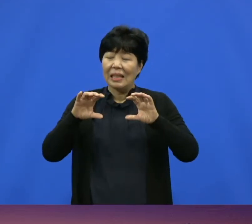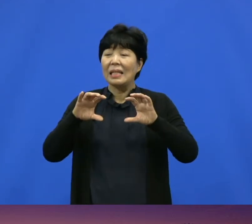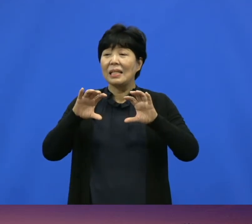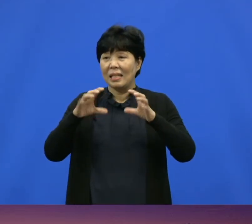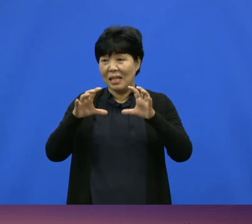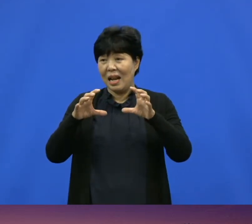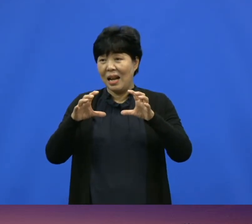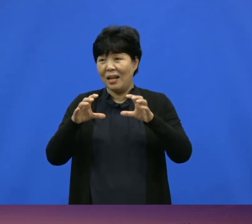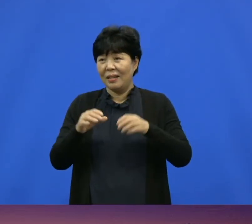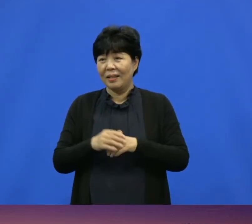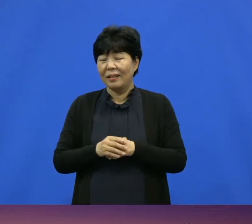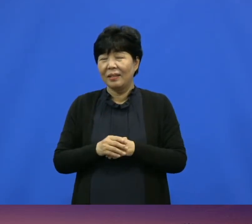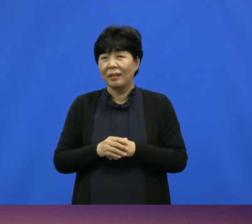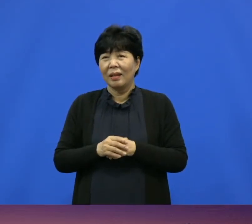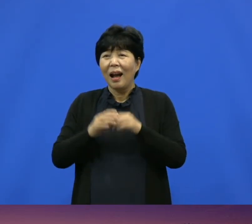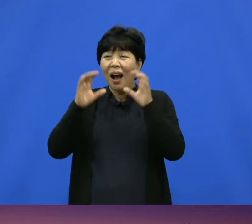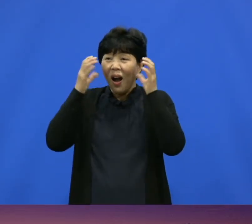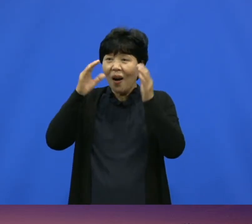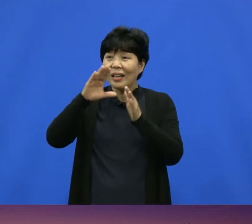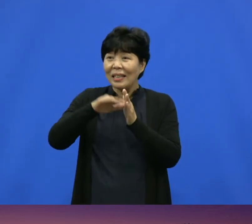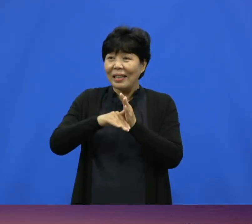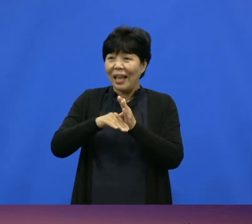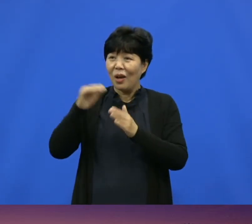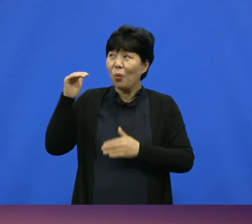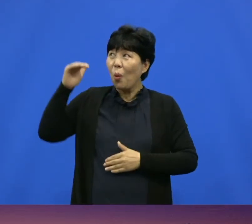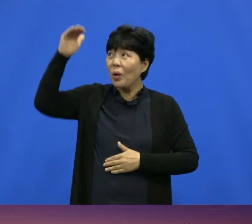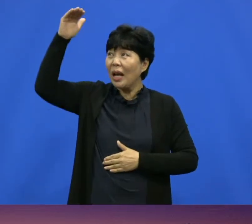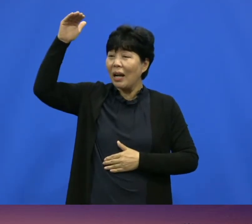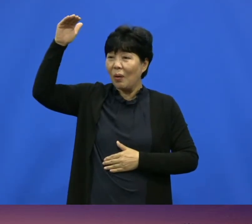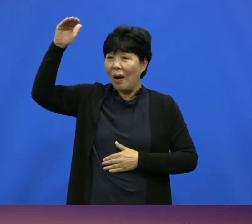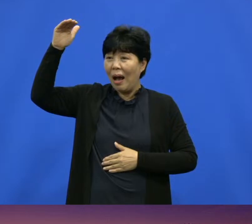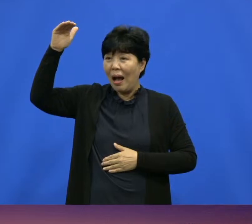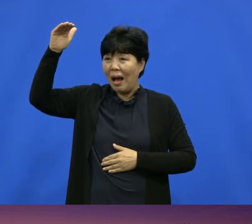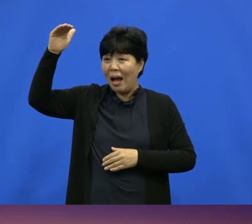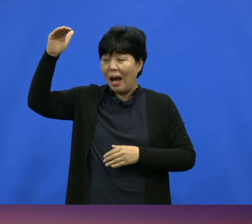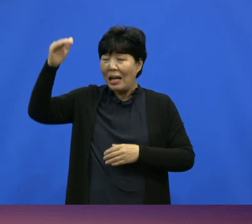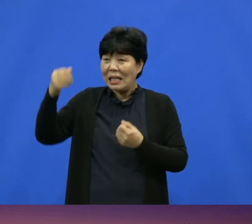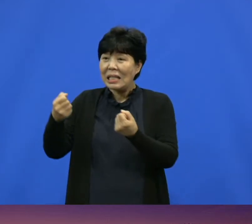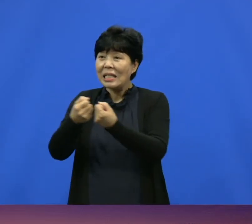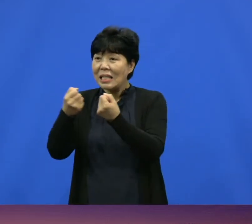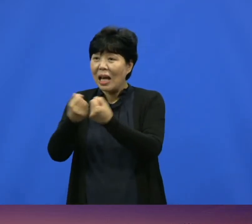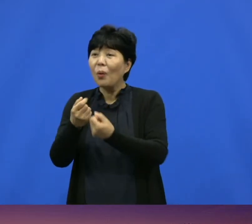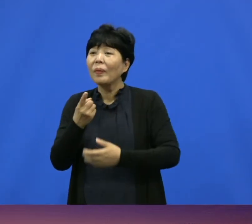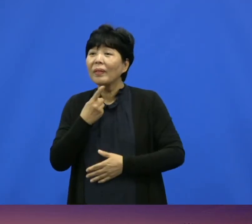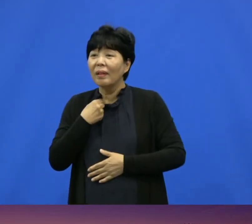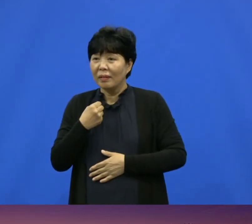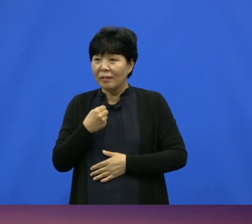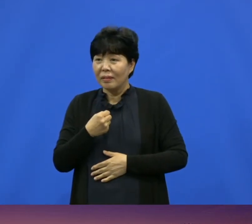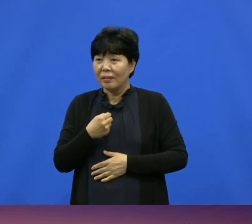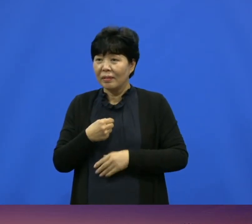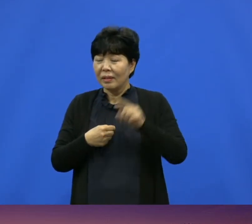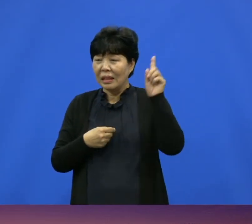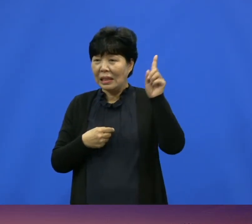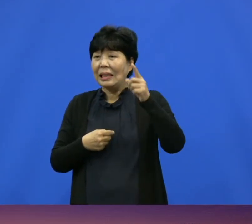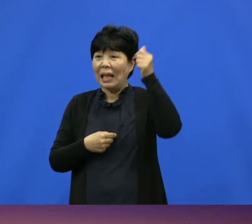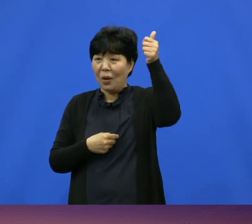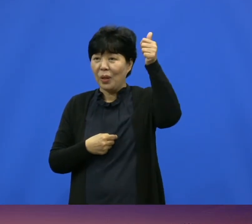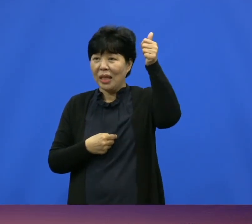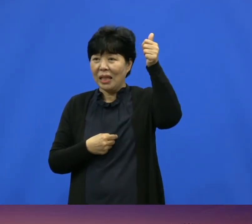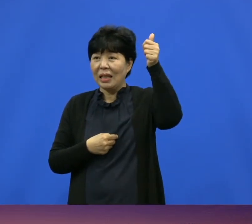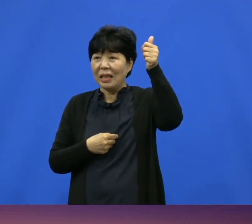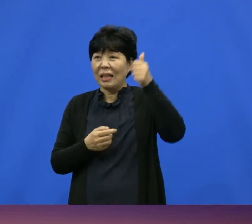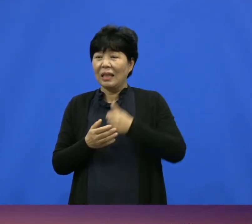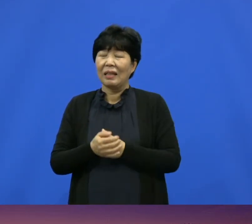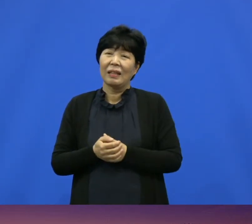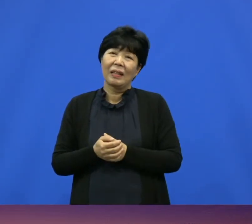시절에 골리앗 앞에 달려갔던 그 믿음으로 달려갔던 그 용장이 말이에요. 그 사울과의 관계